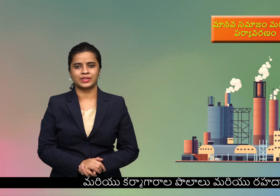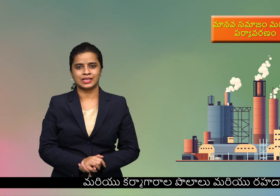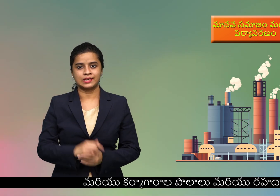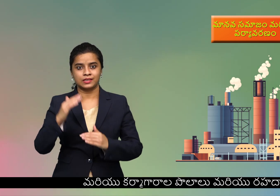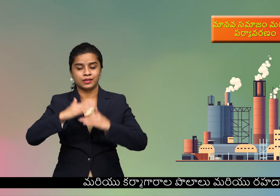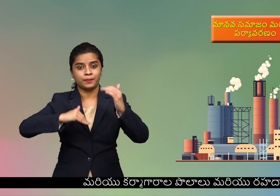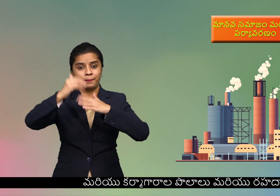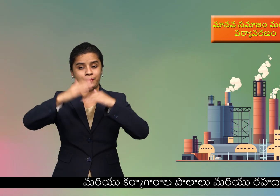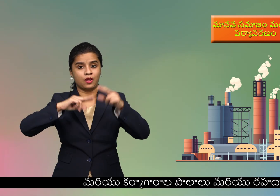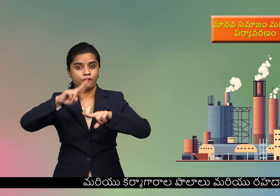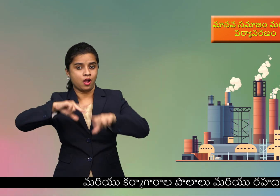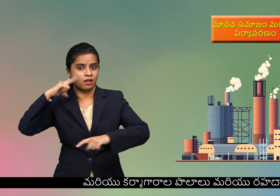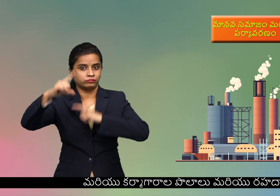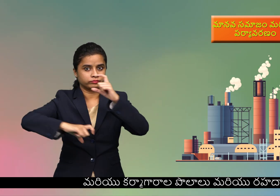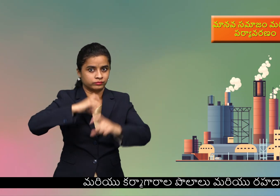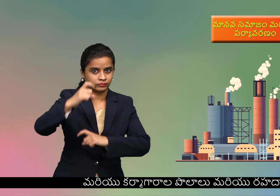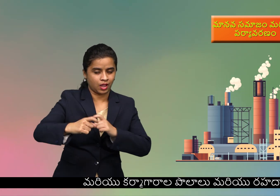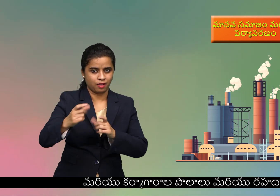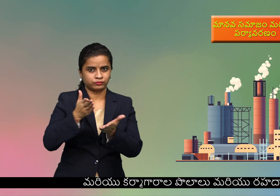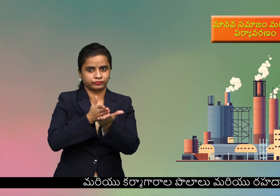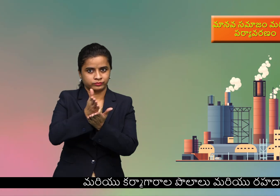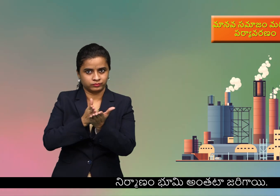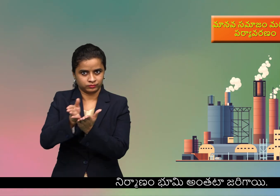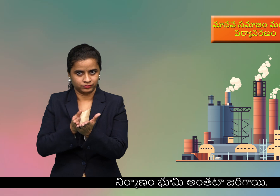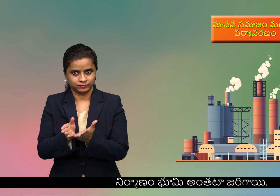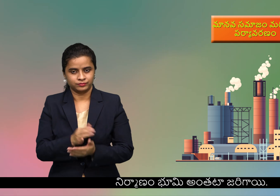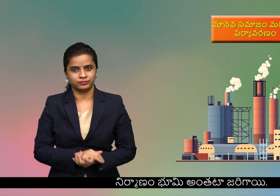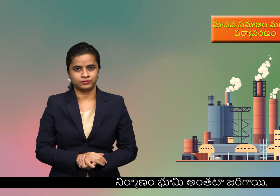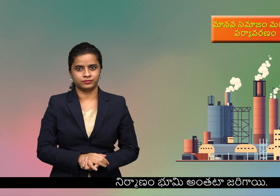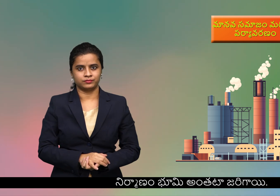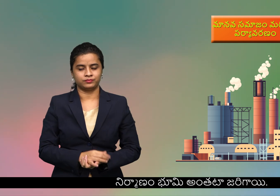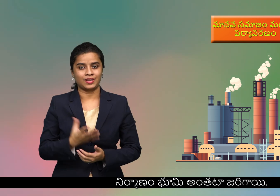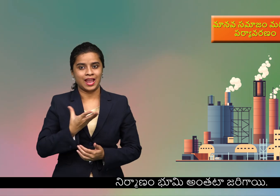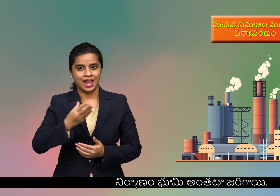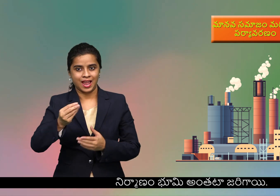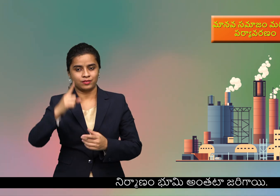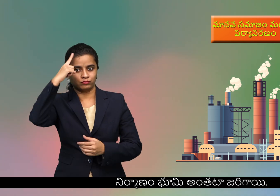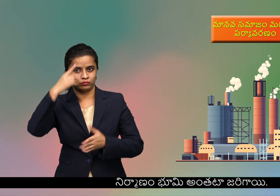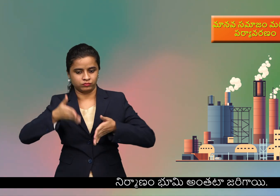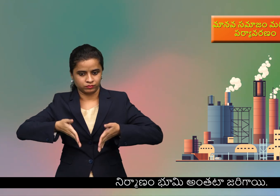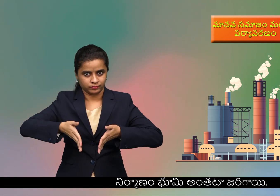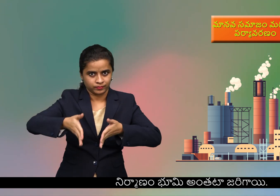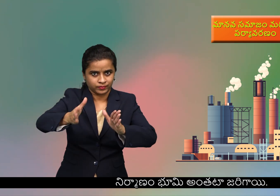మరియు కర్మాగారాల పొలాలు మరియు రహదారుల నిర్మాణం భూమి అంతటా జరిగాయి.